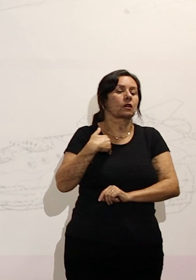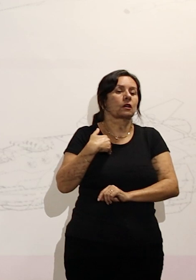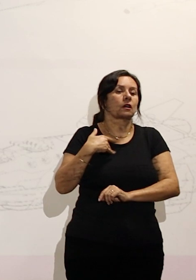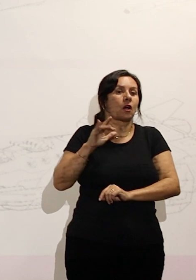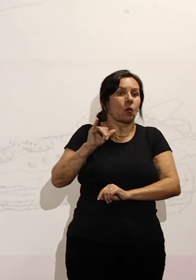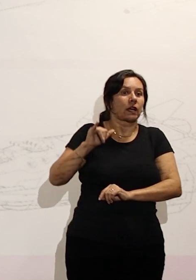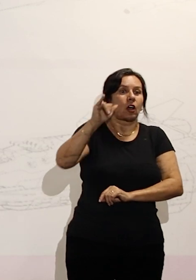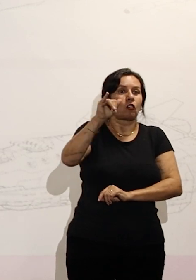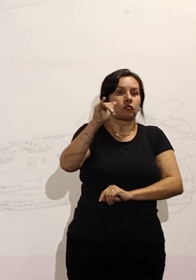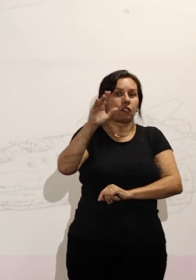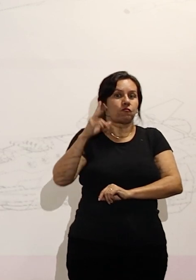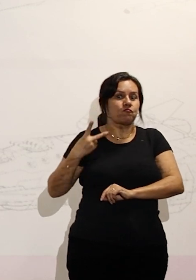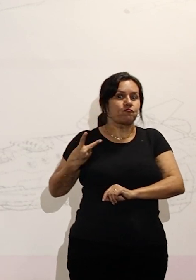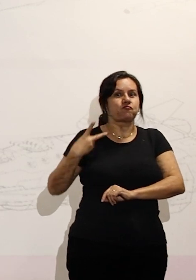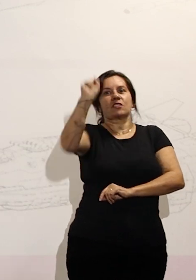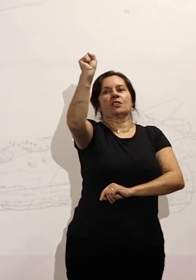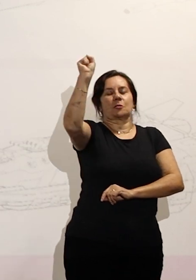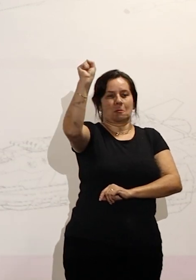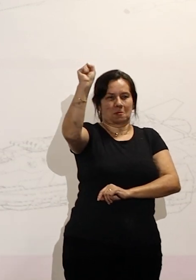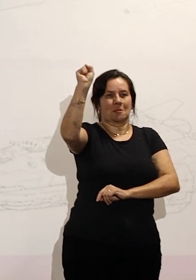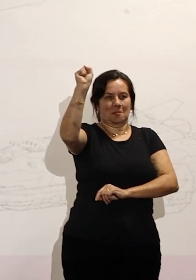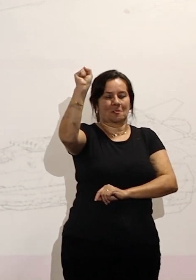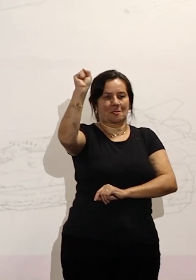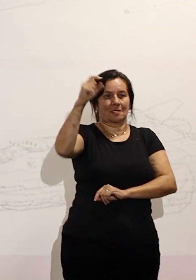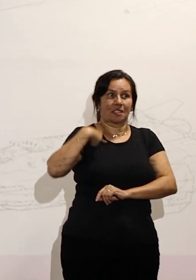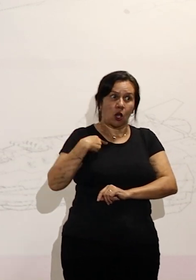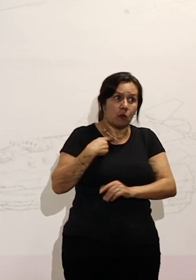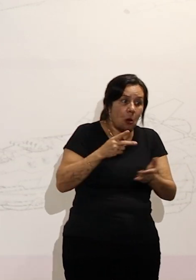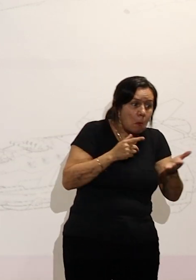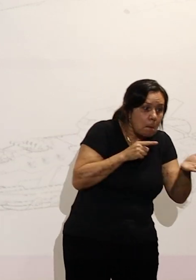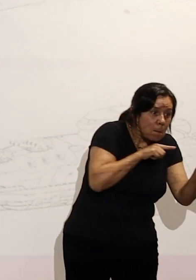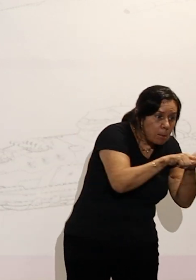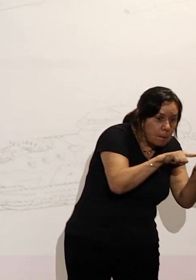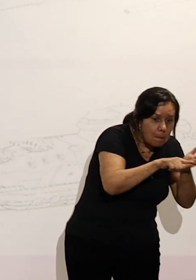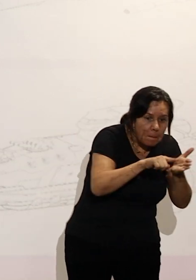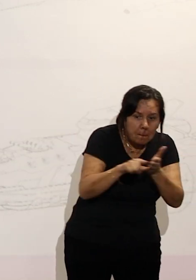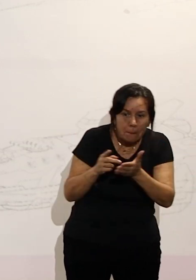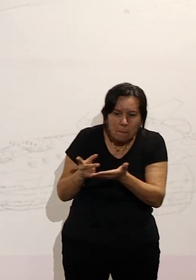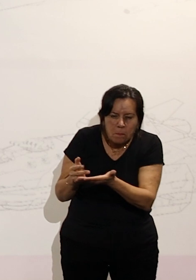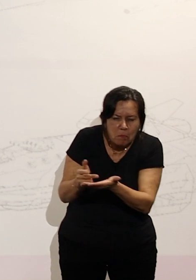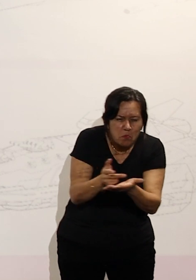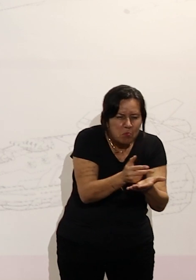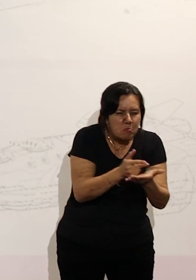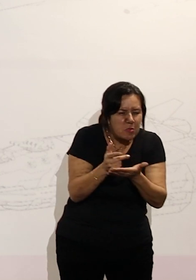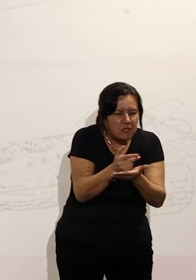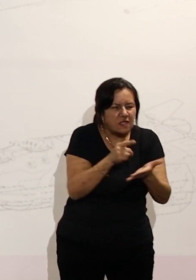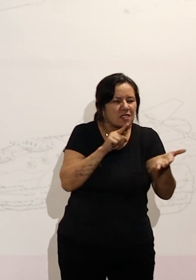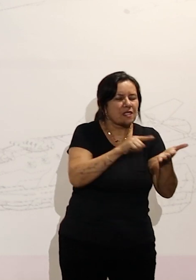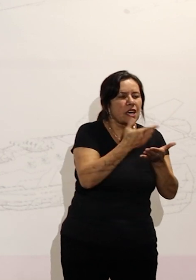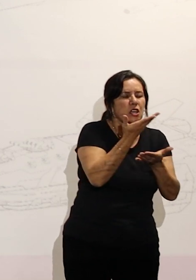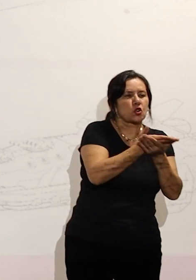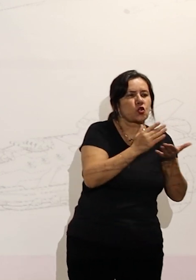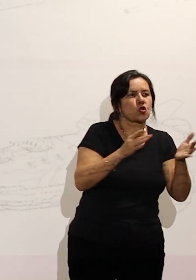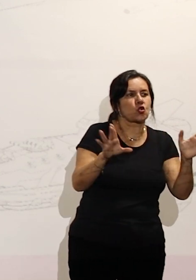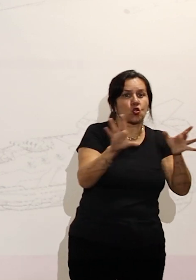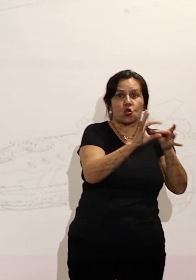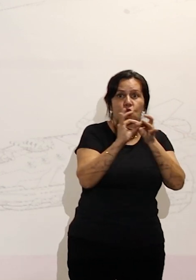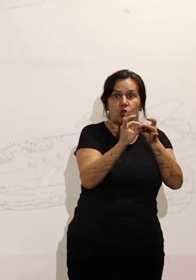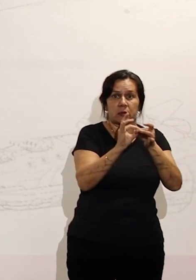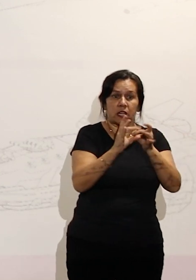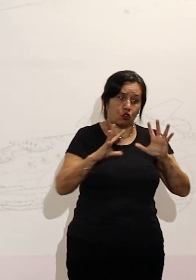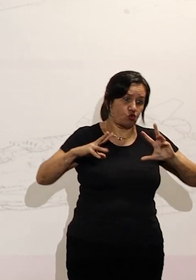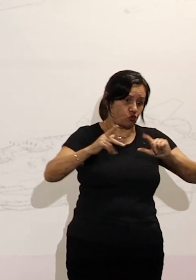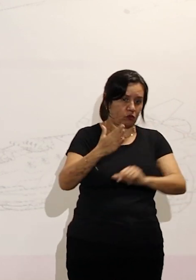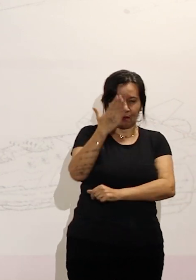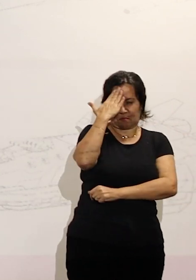nave heróica, então eu juntei também algumas referências de naves que eu achava pertinentes, combinei algumas características, juntei com algumas coisas